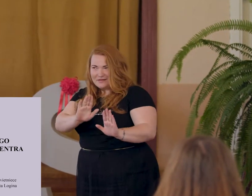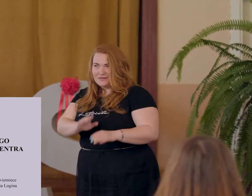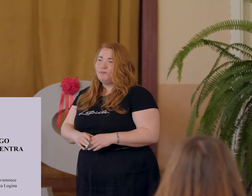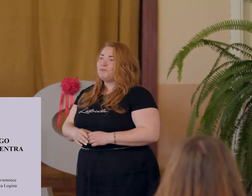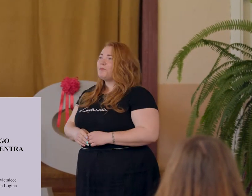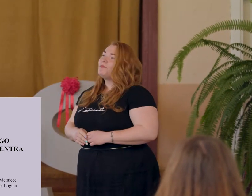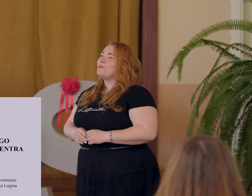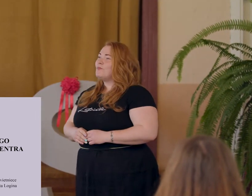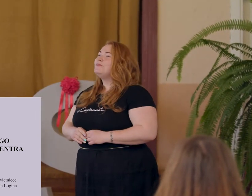vadītāja, jauniešu centra